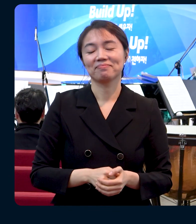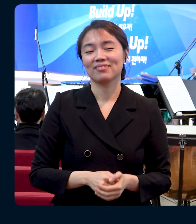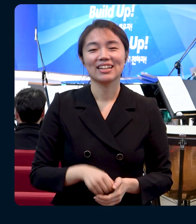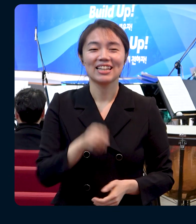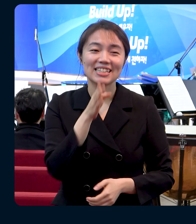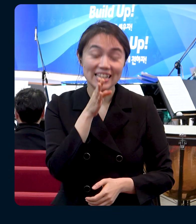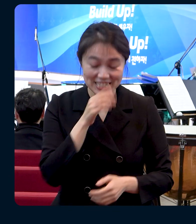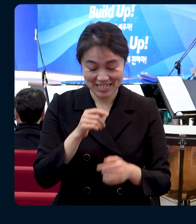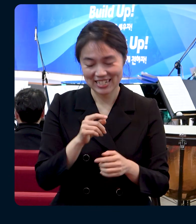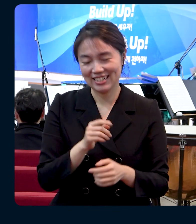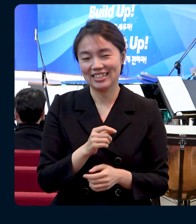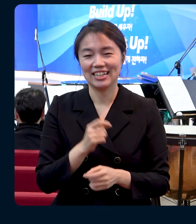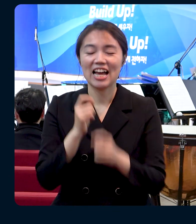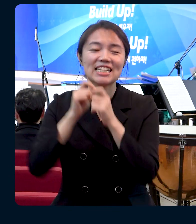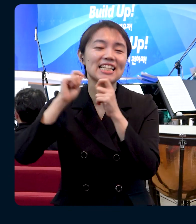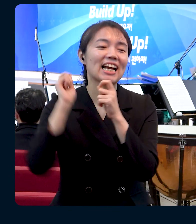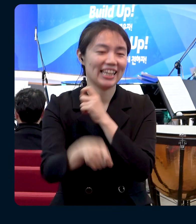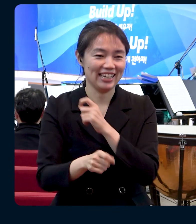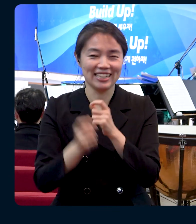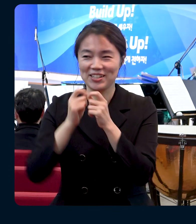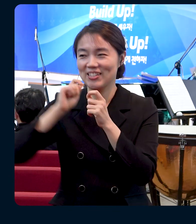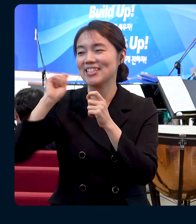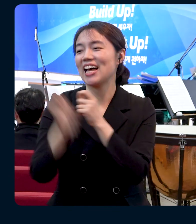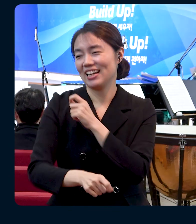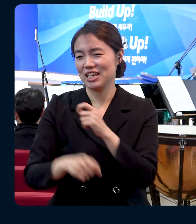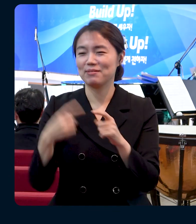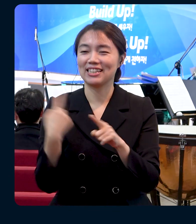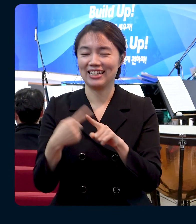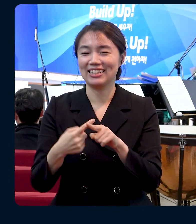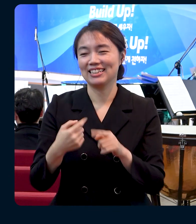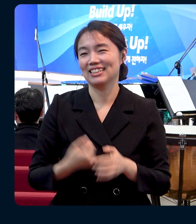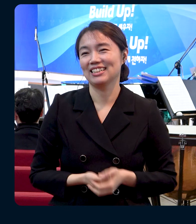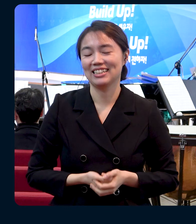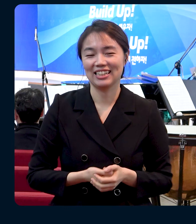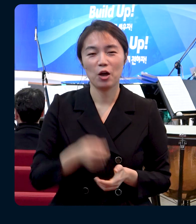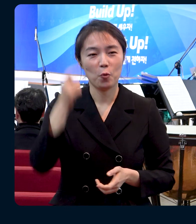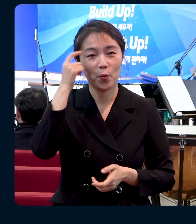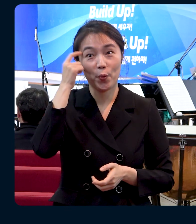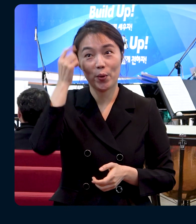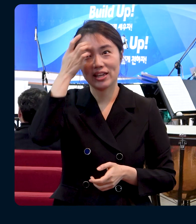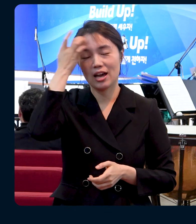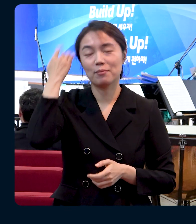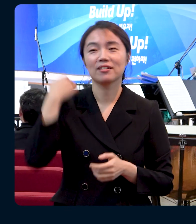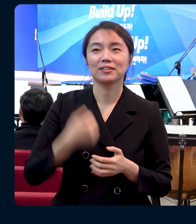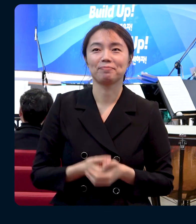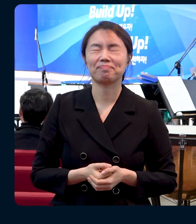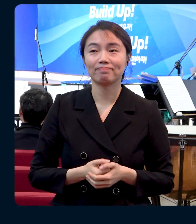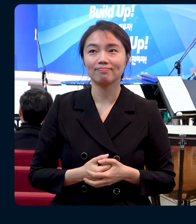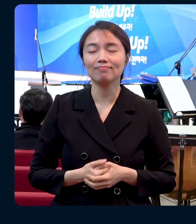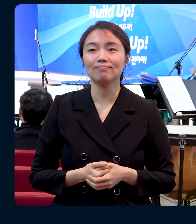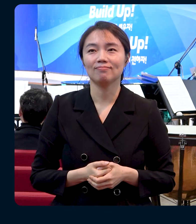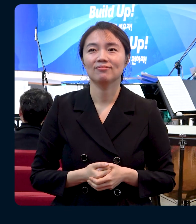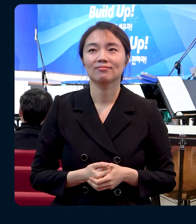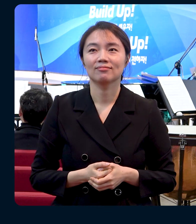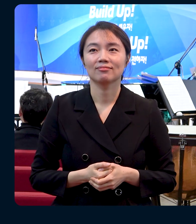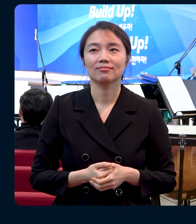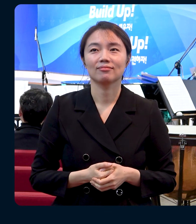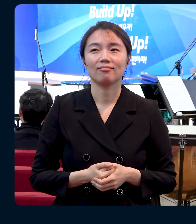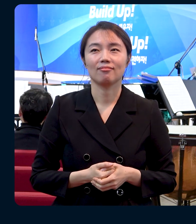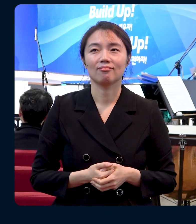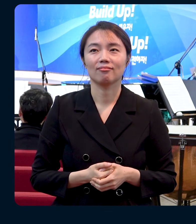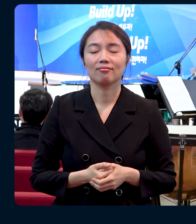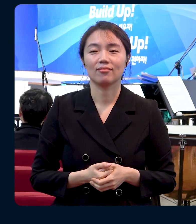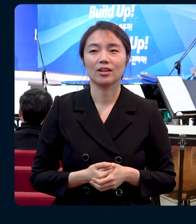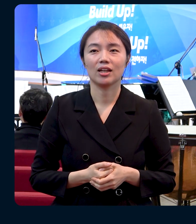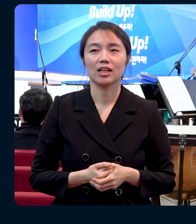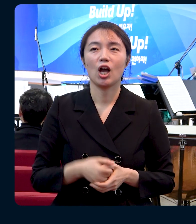그런데 여러분, 사실은 이것은 사기치는 겁니다. 이건 사기예요. 왜냐하면요, 무엇보다